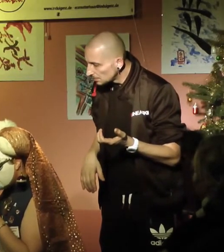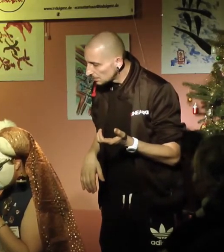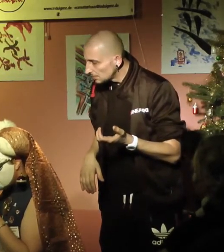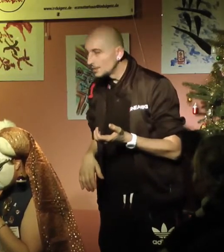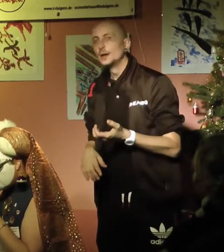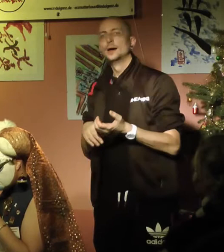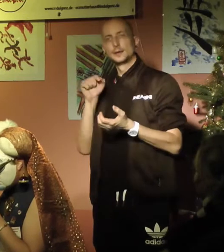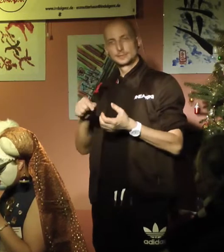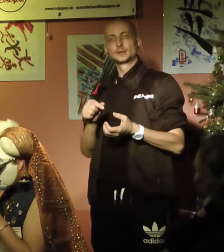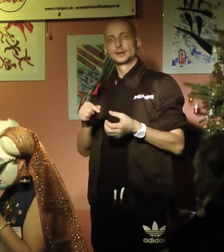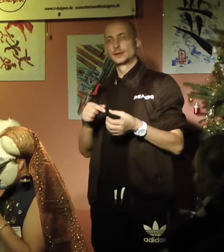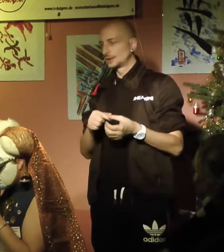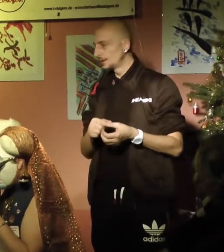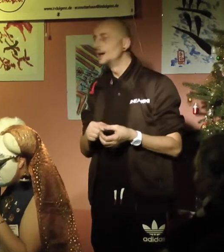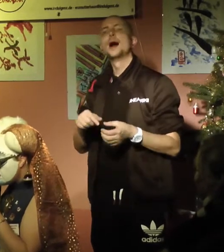Ja.